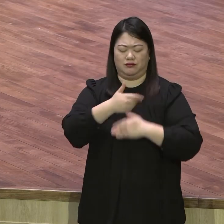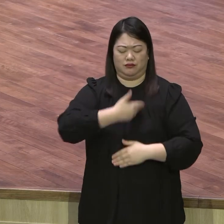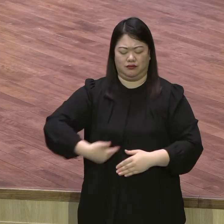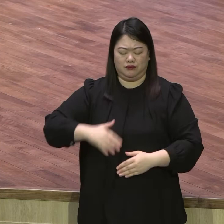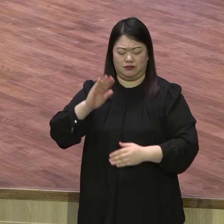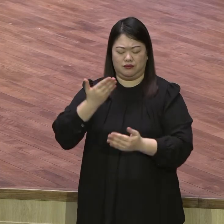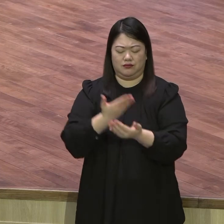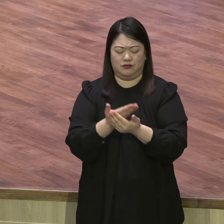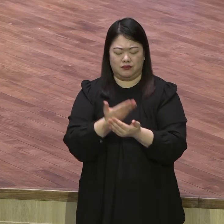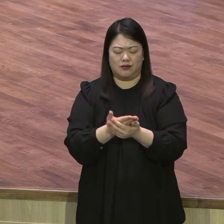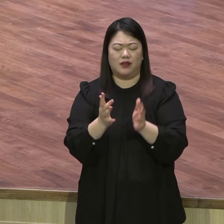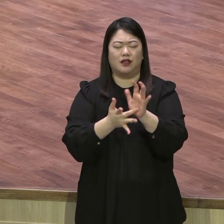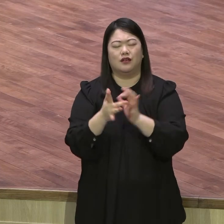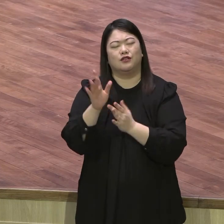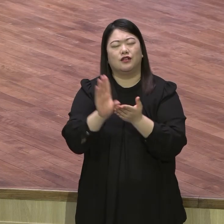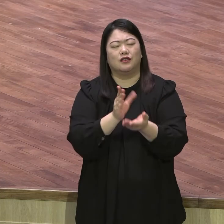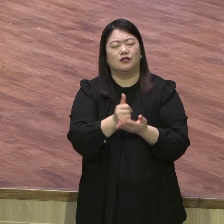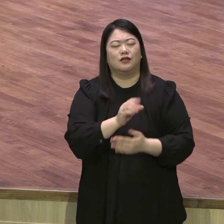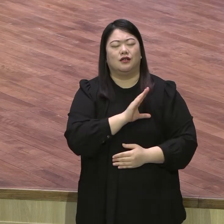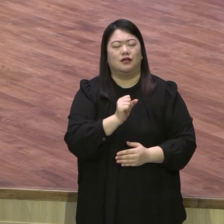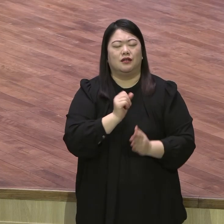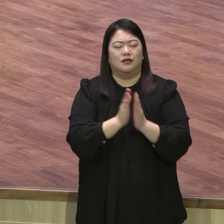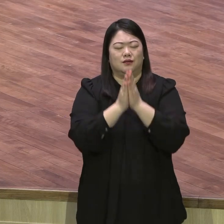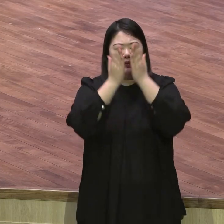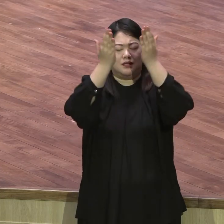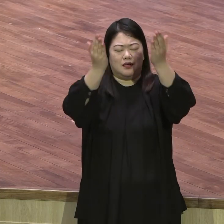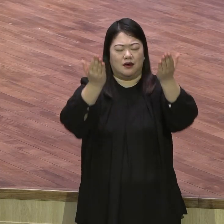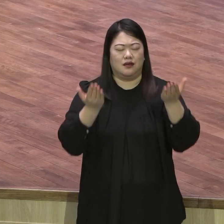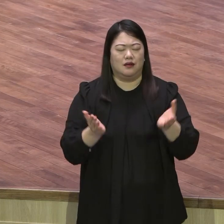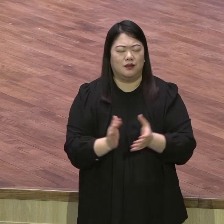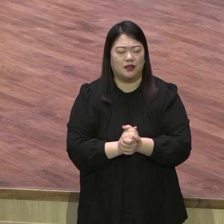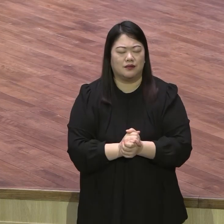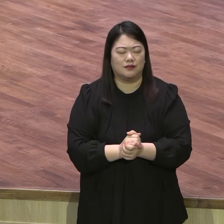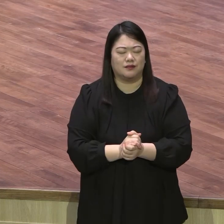주옵소서. 예수의 이름으로 받들어 기도합니다. 아멘.